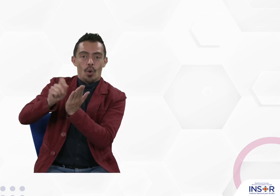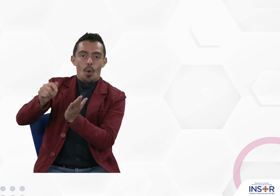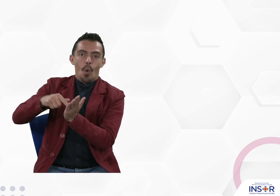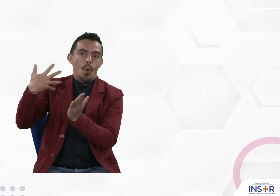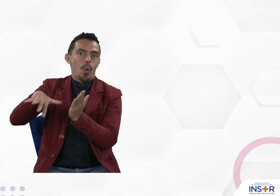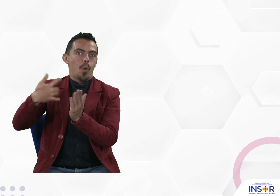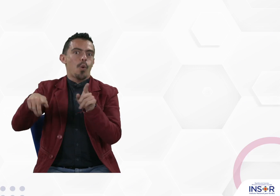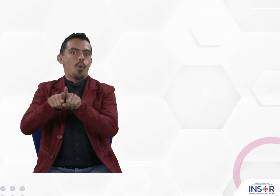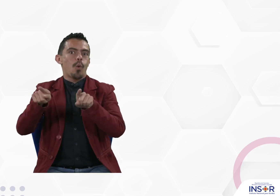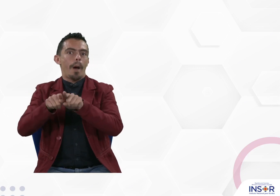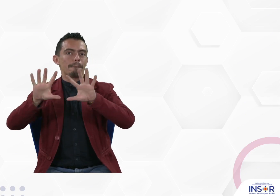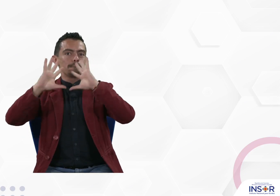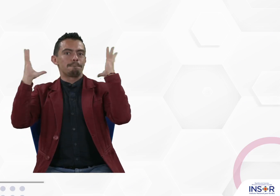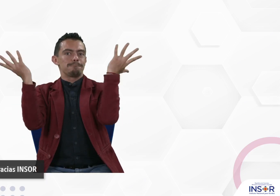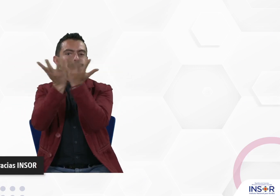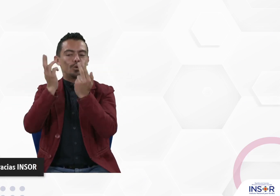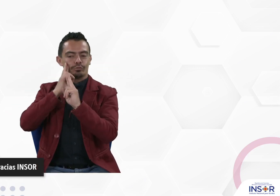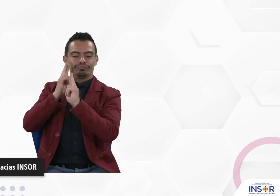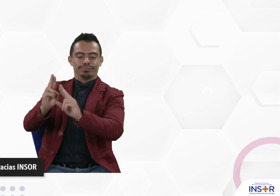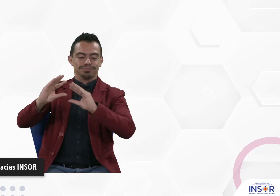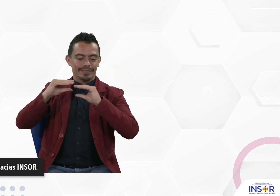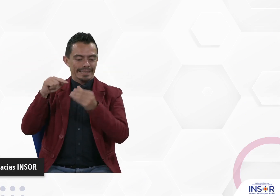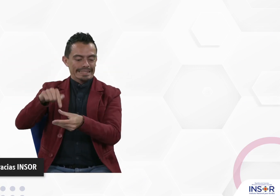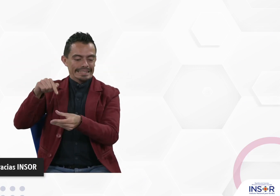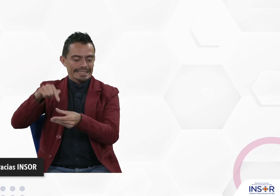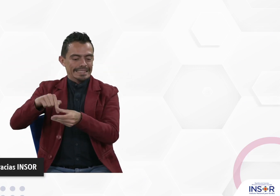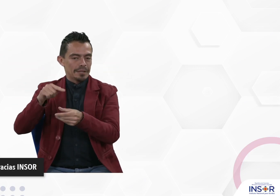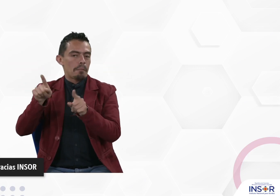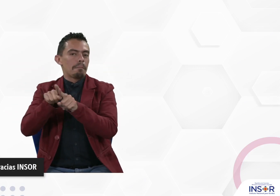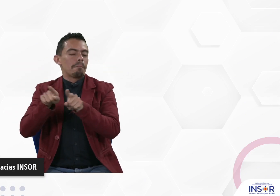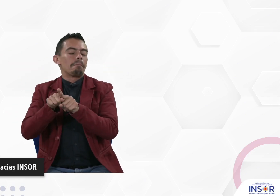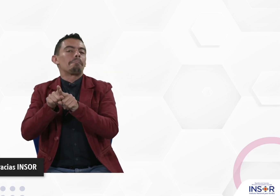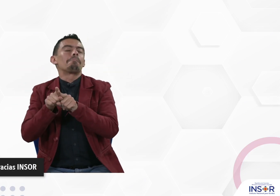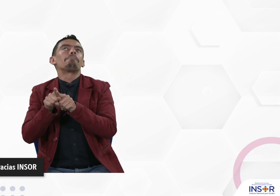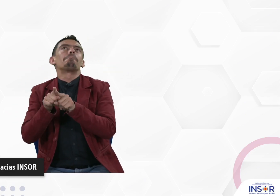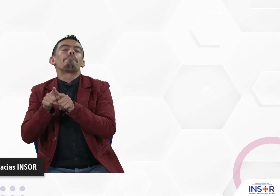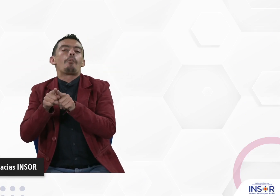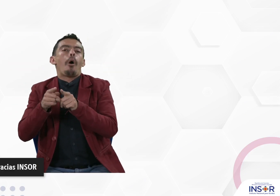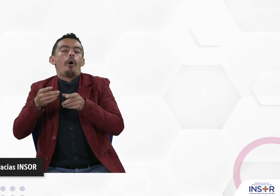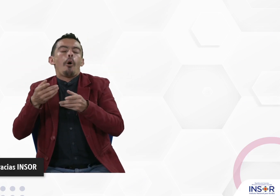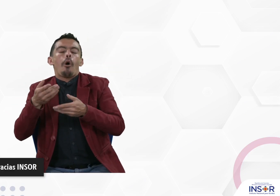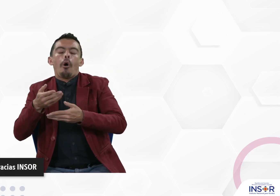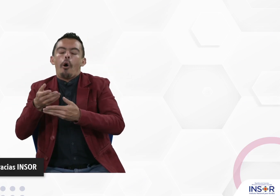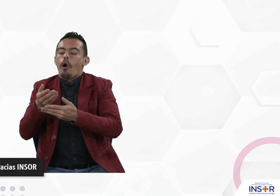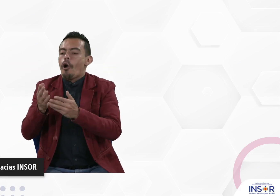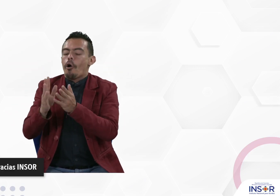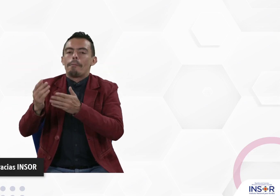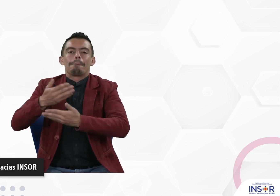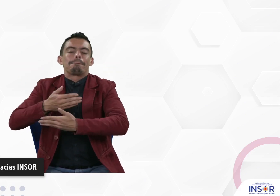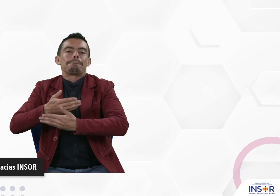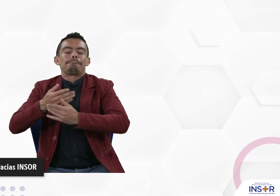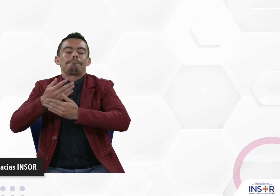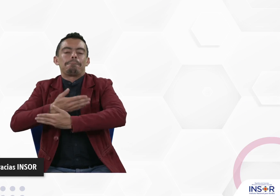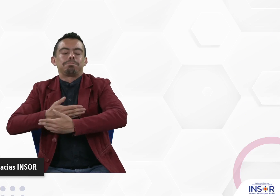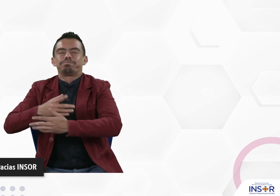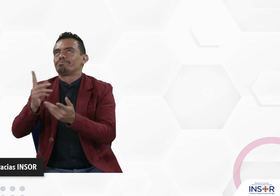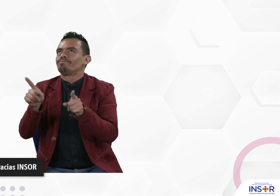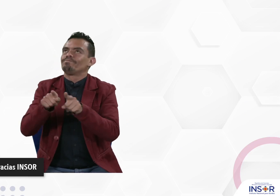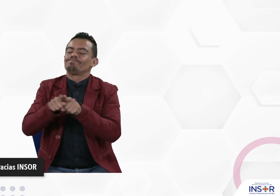Padilat. Padilat es uno de los autores de renombre a nivel mundial, tiene un reconocimiento dado a que